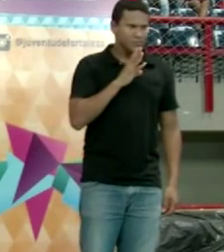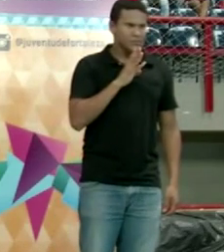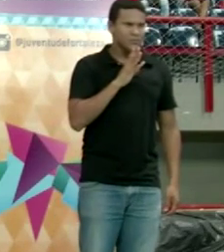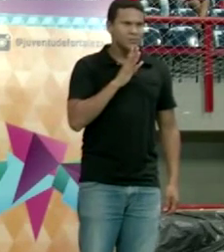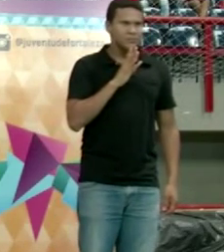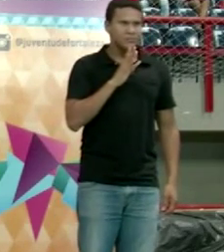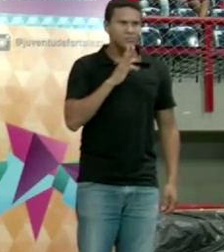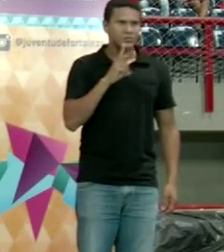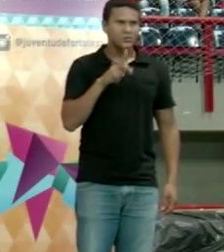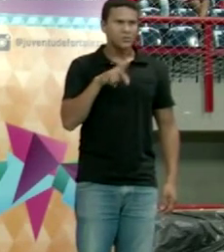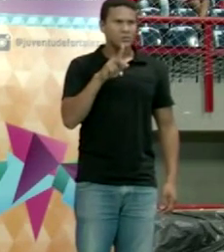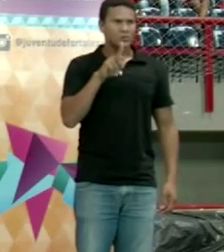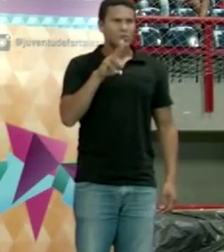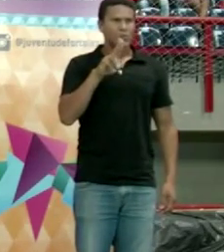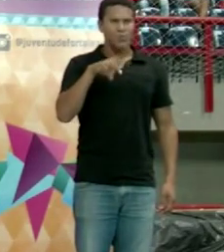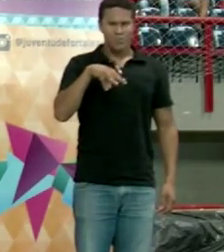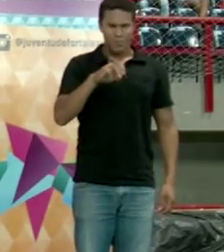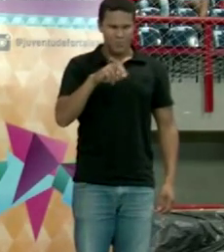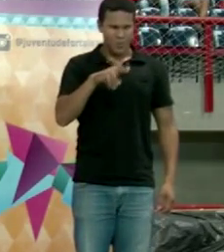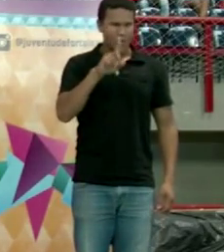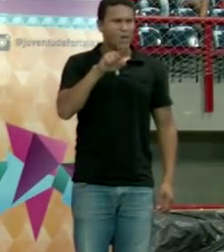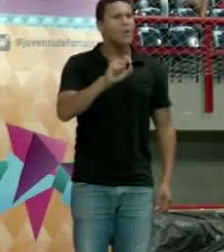É um método japonês